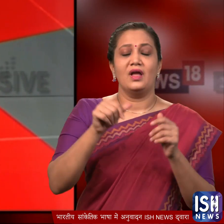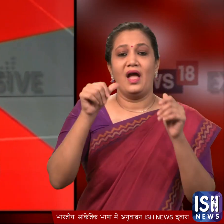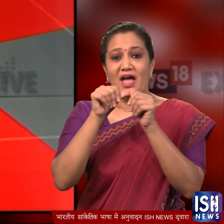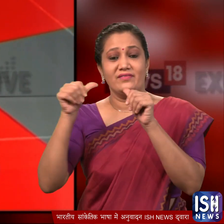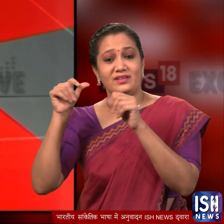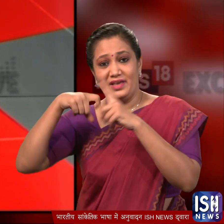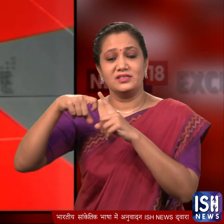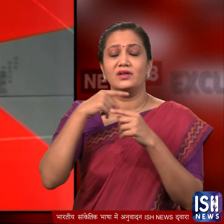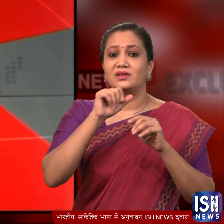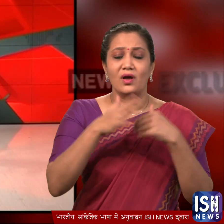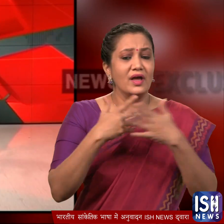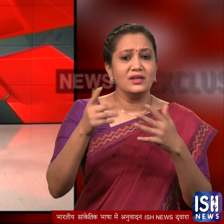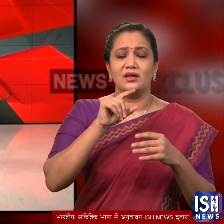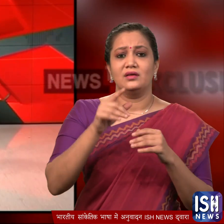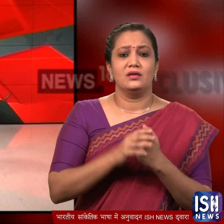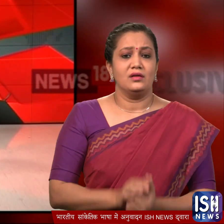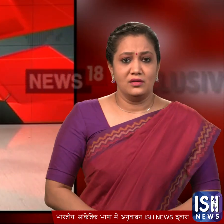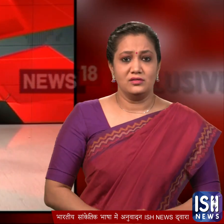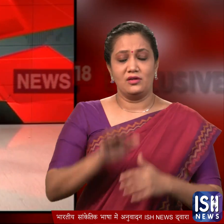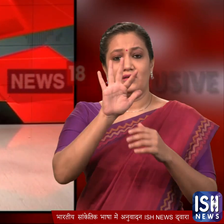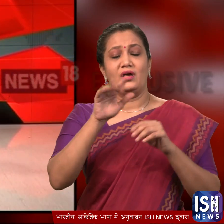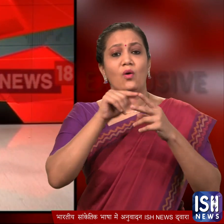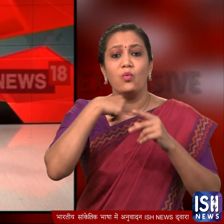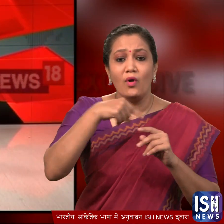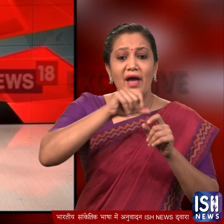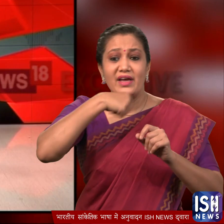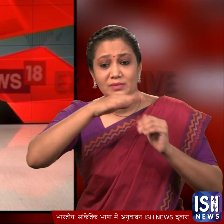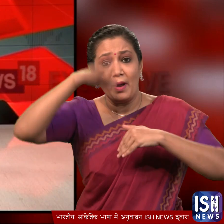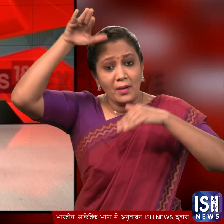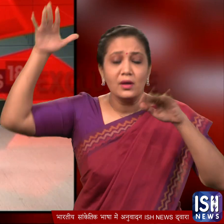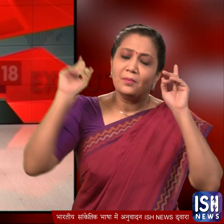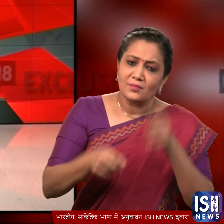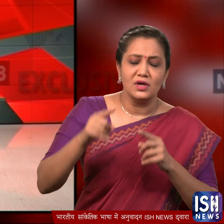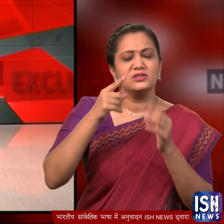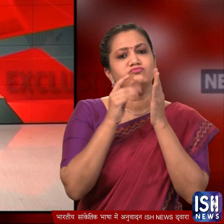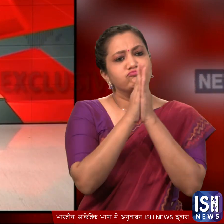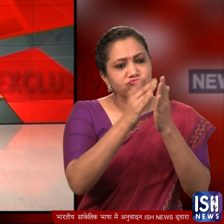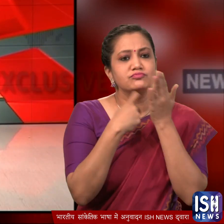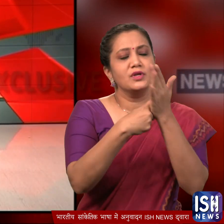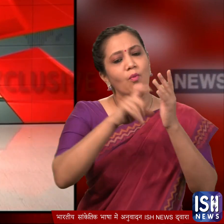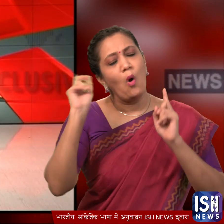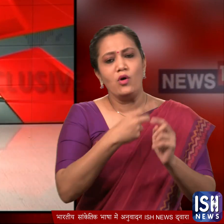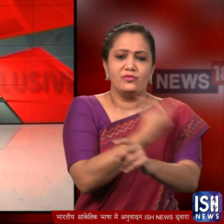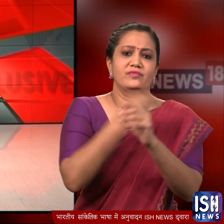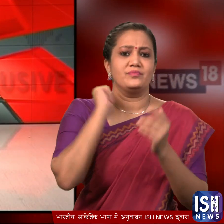केजरीवाल ने 18 साल के ऊपर के सभी लोगों को कोरोना की वैक्सीन लगवाने की इजाजत देने के लिए केंद्र सरकार से अपील की।